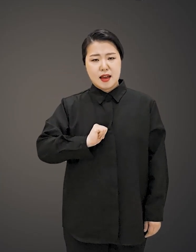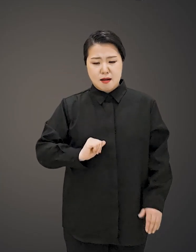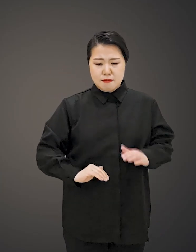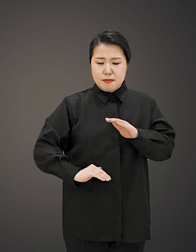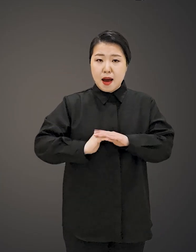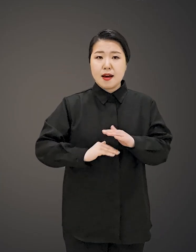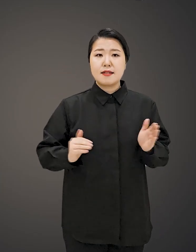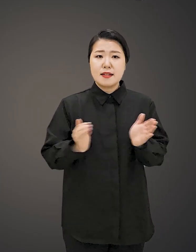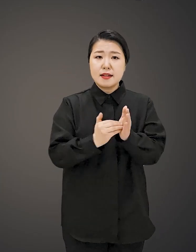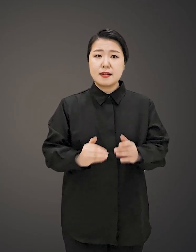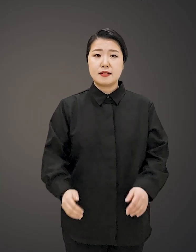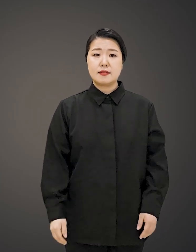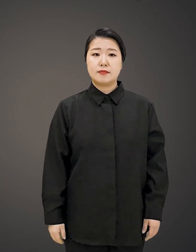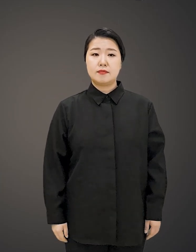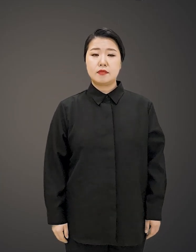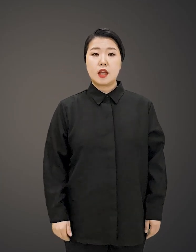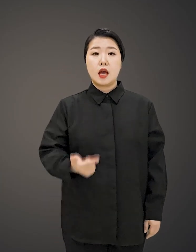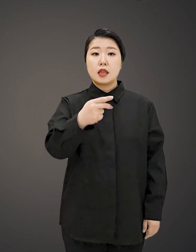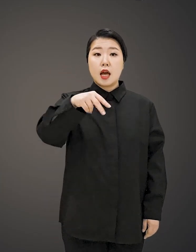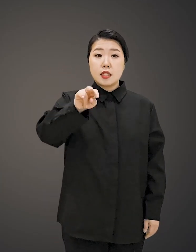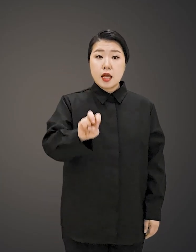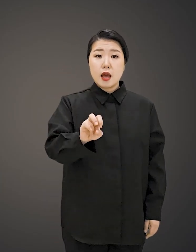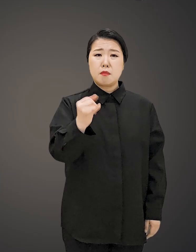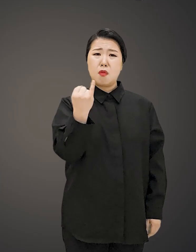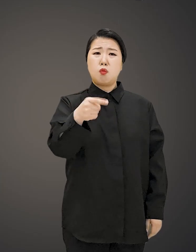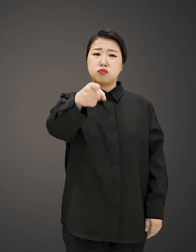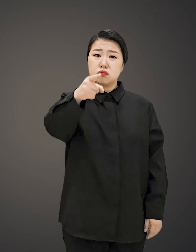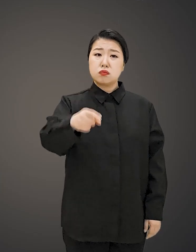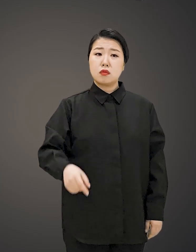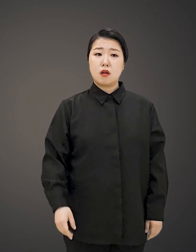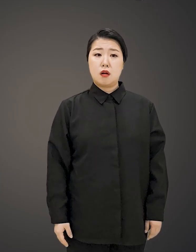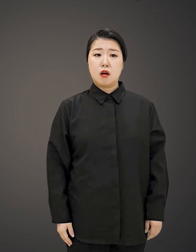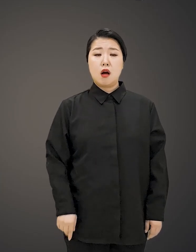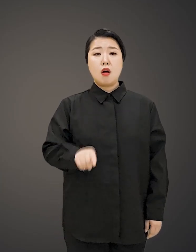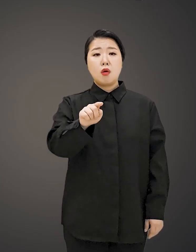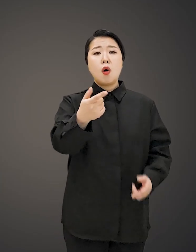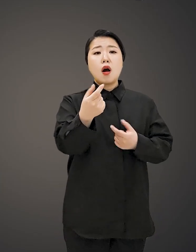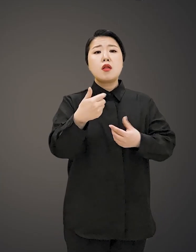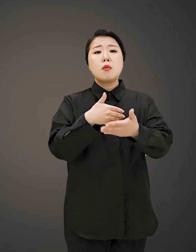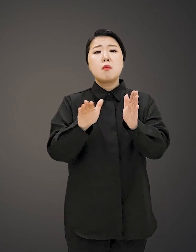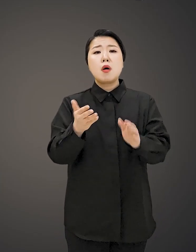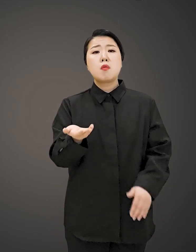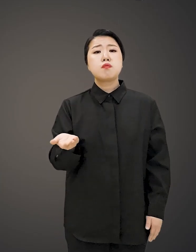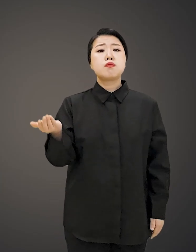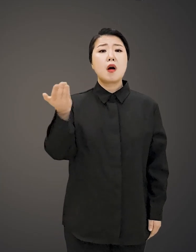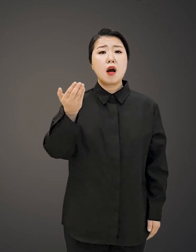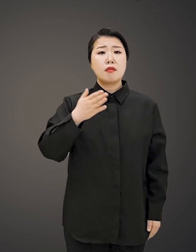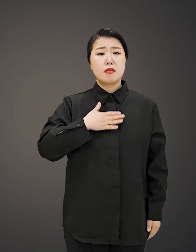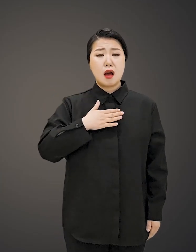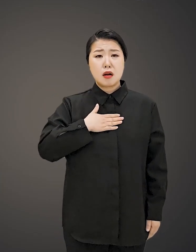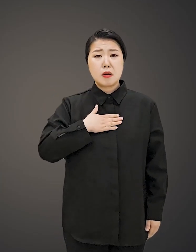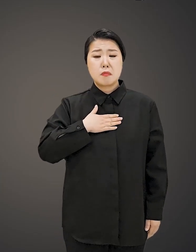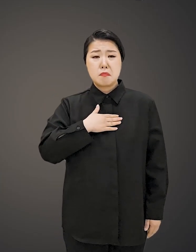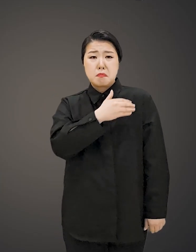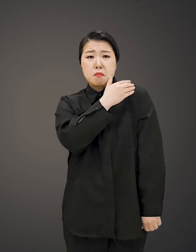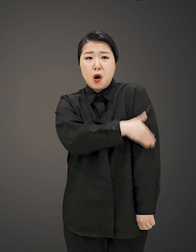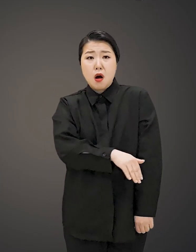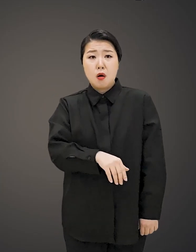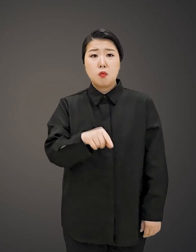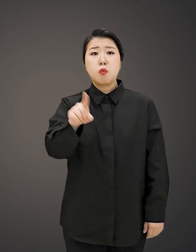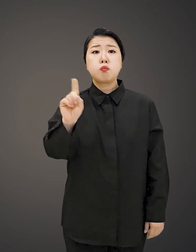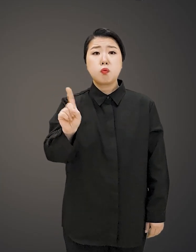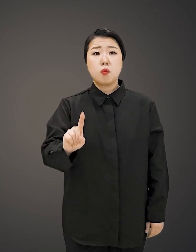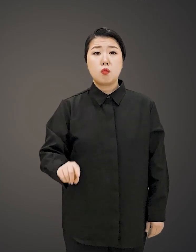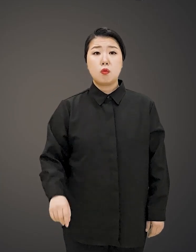한계가 있어. 나샘. 기집애. 너하고 같이 이 반으로 온 나를 이렇게 모른 척